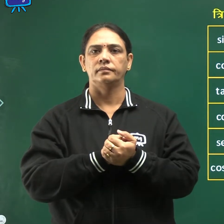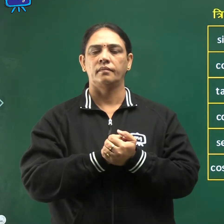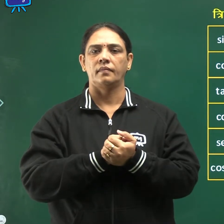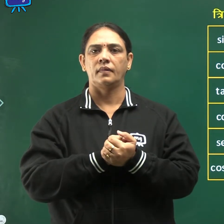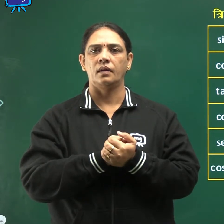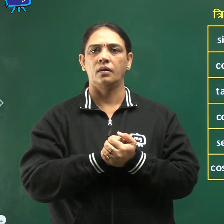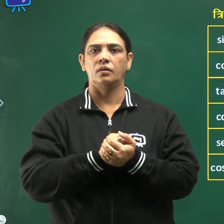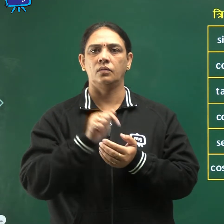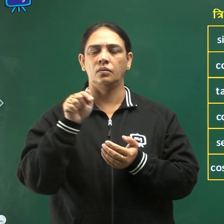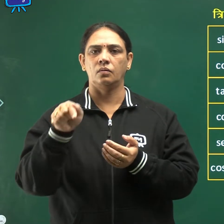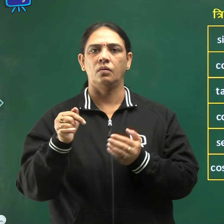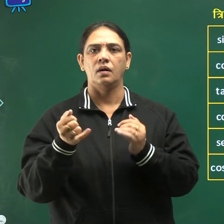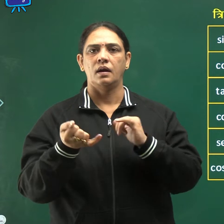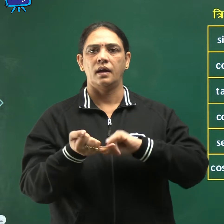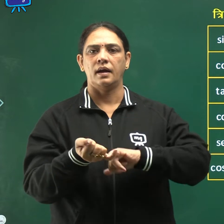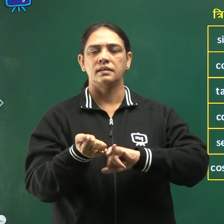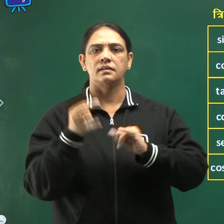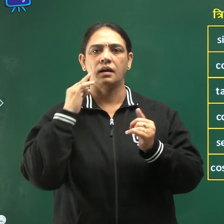तो साइन थीटा बराबर